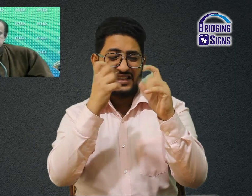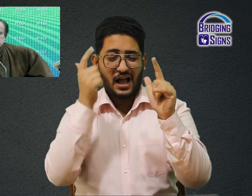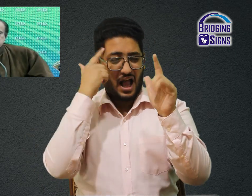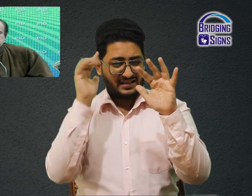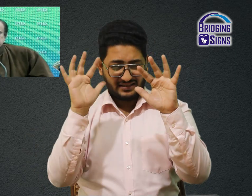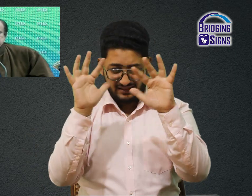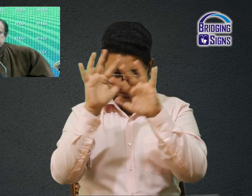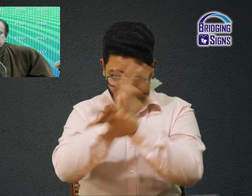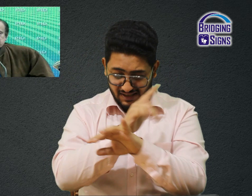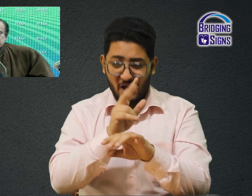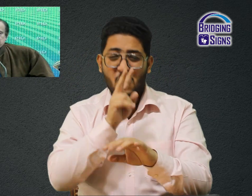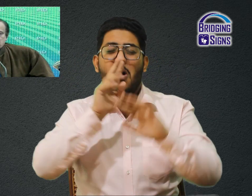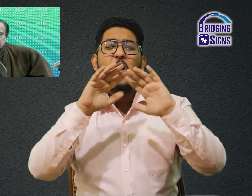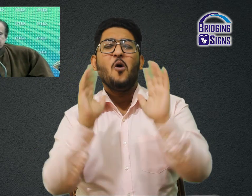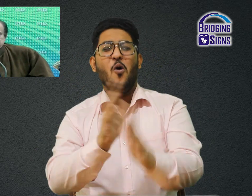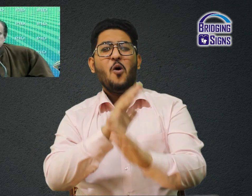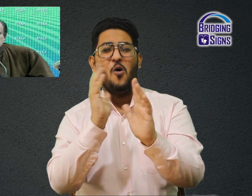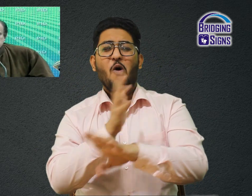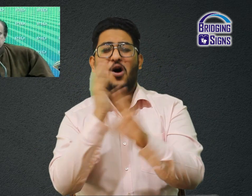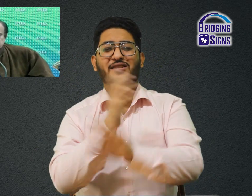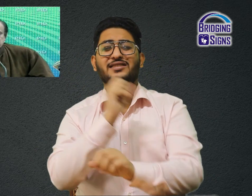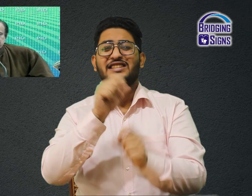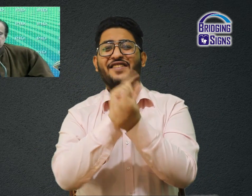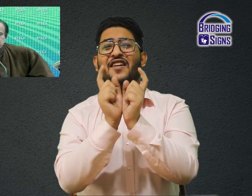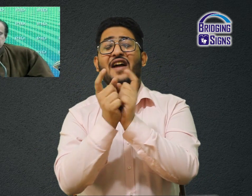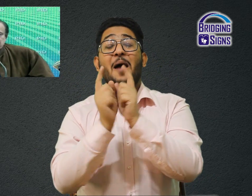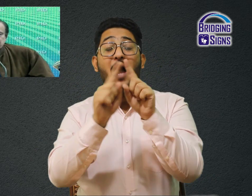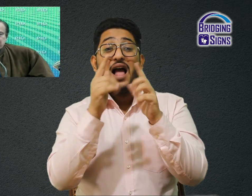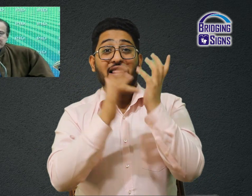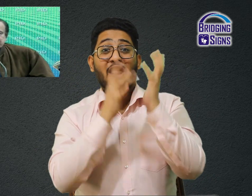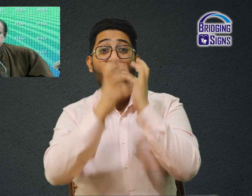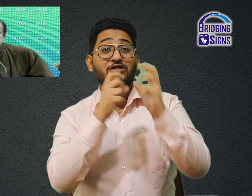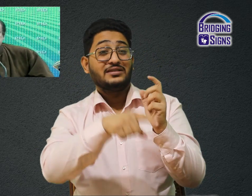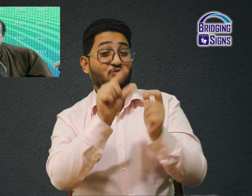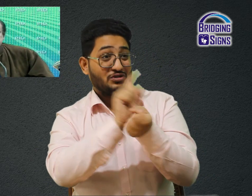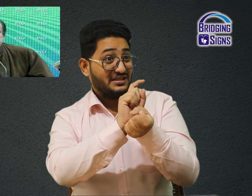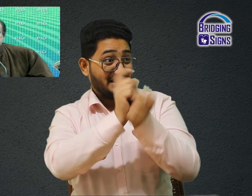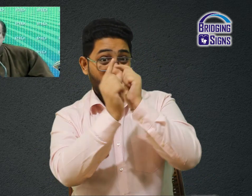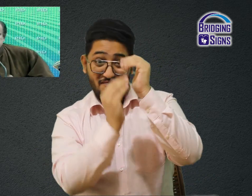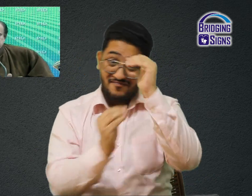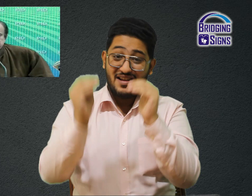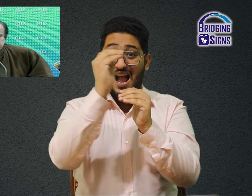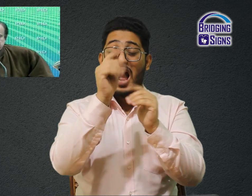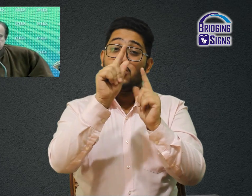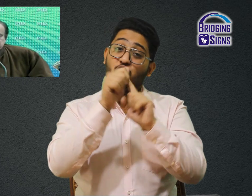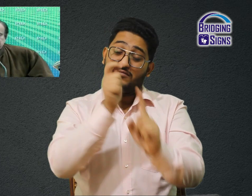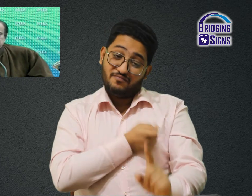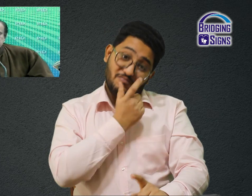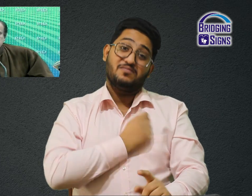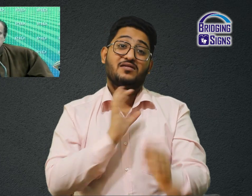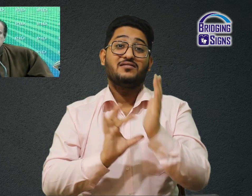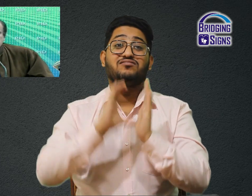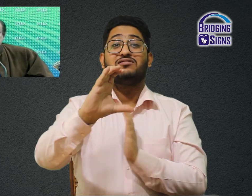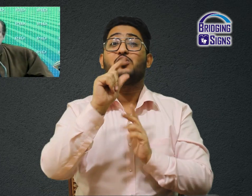से मुख्तलिफ चीज़ें होती हैं, तो उस टेक्नोलॉजी को अपग्रेड करने के लिए भी आपको इन्वेस्टमेंट भी चाहिए होती